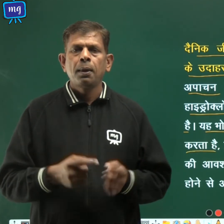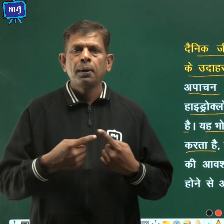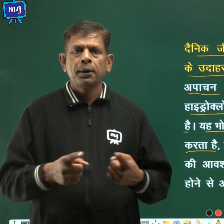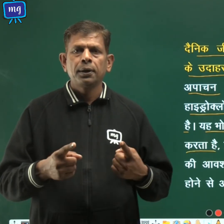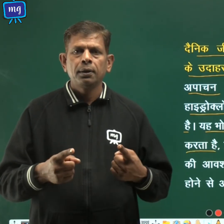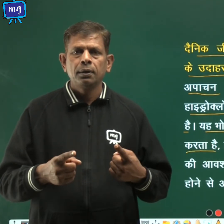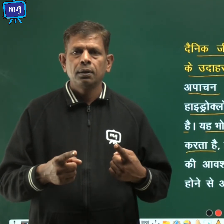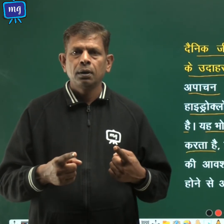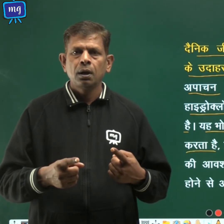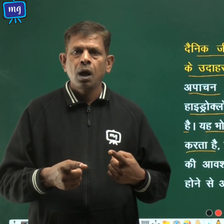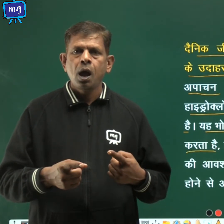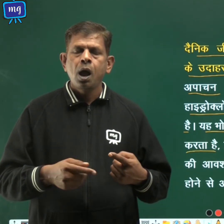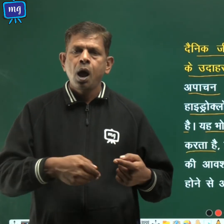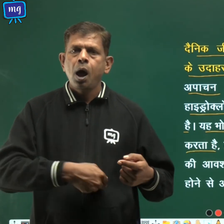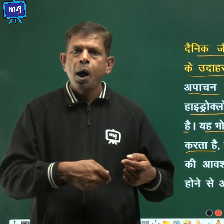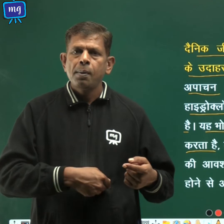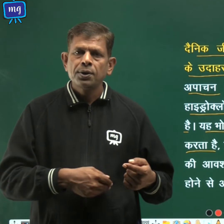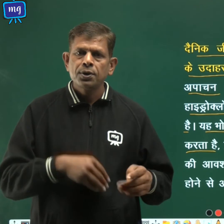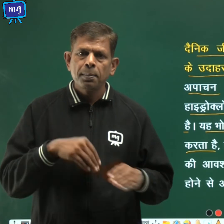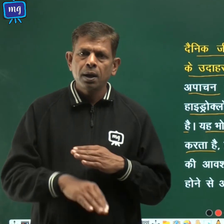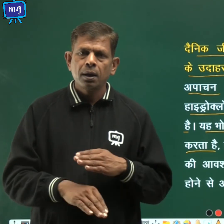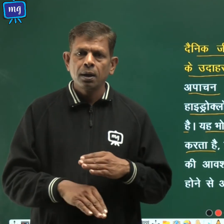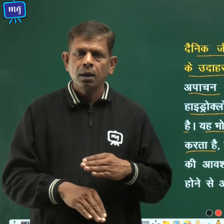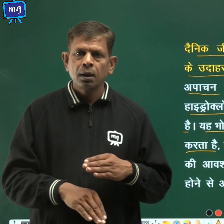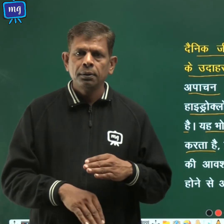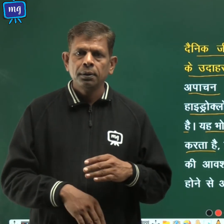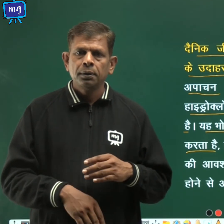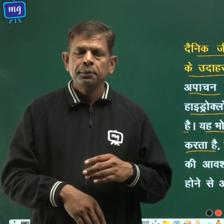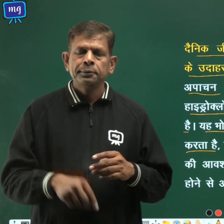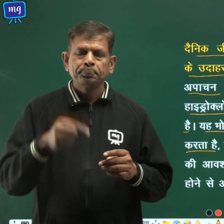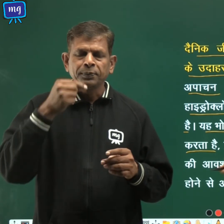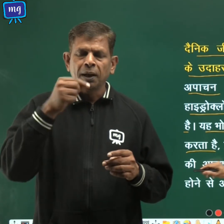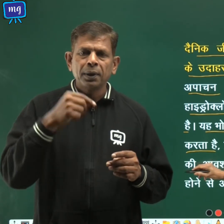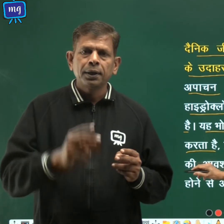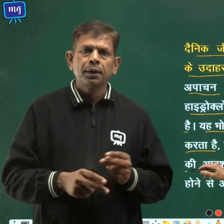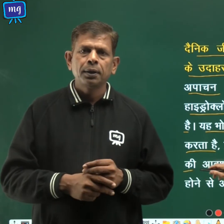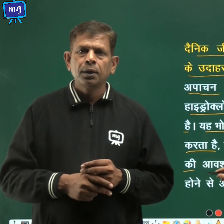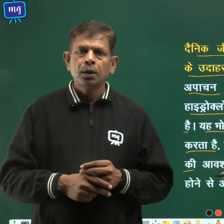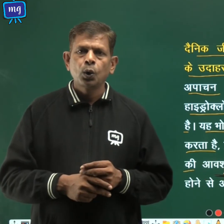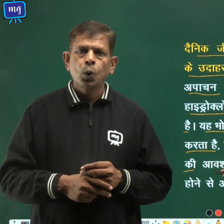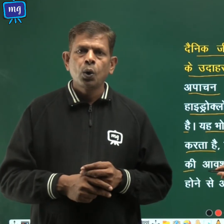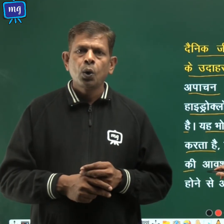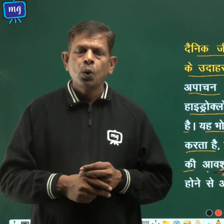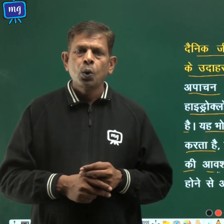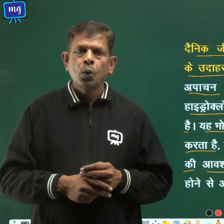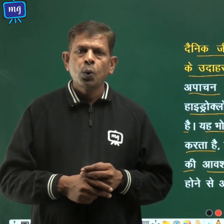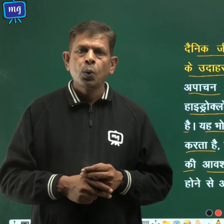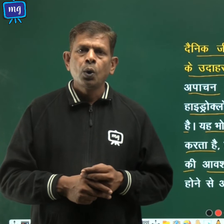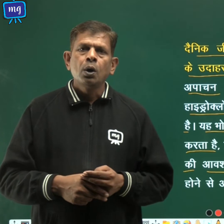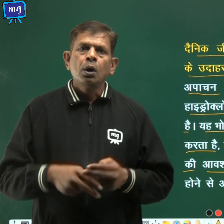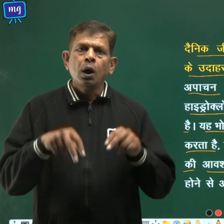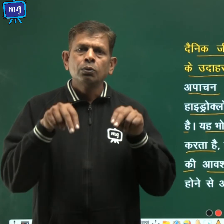लेकिन आमाशय में अम्ल की आवश्यकता से